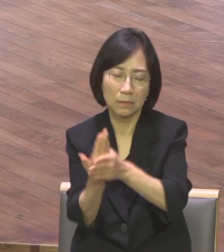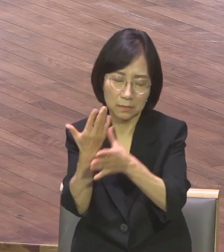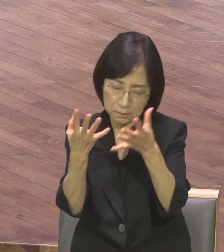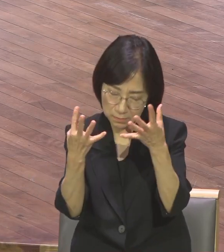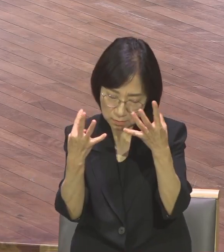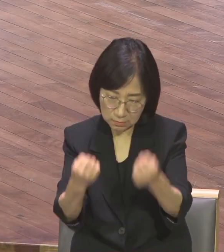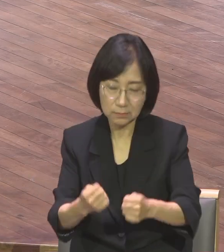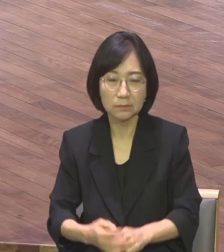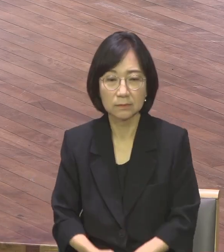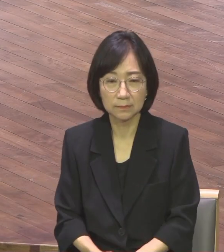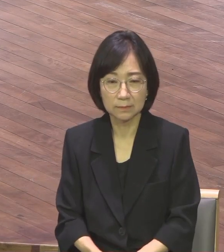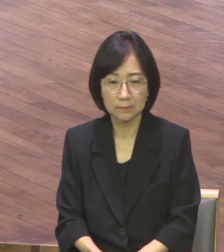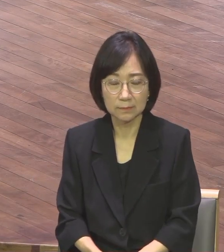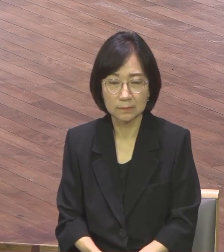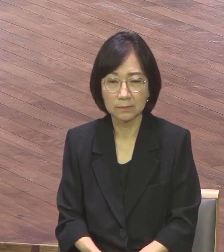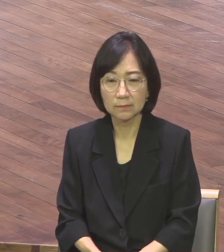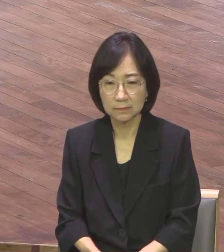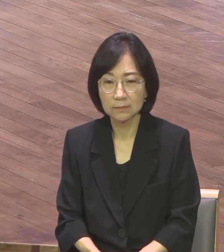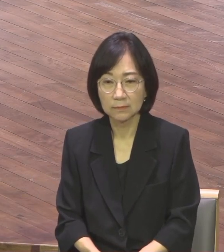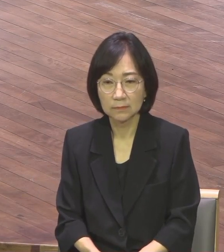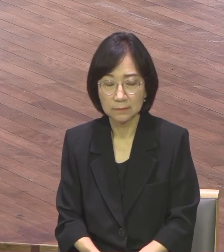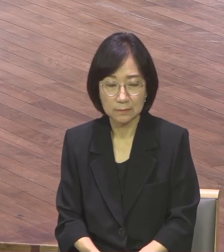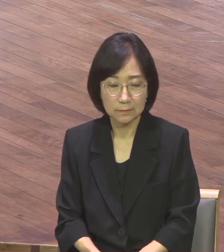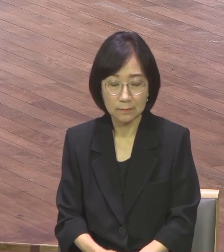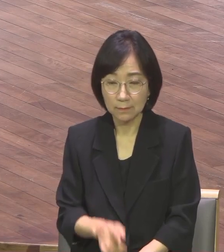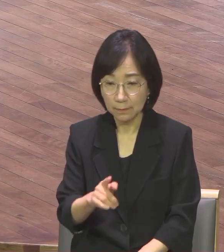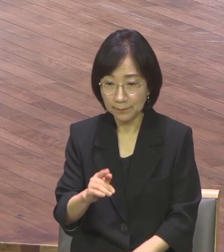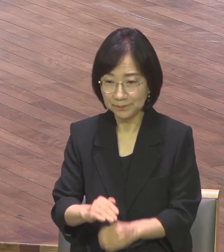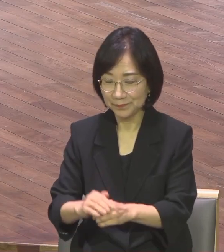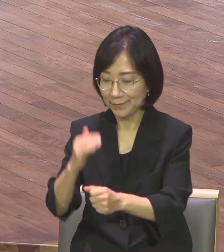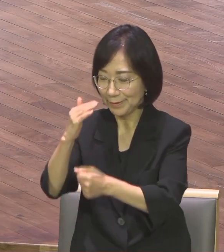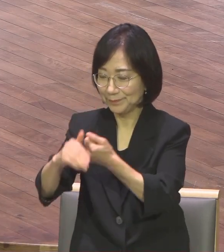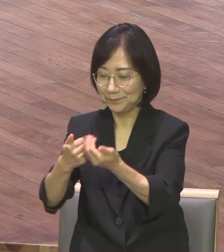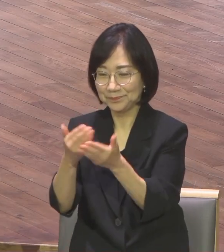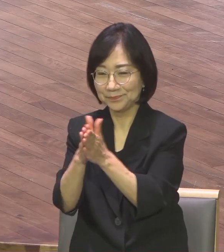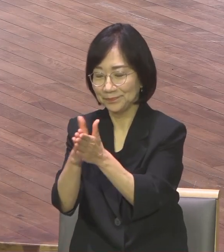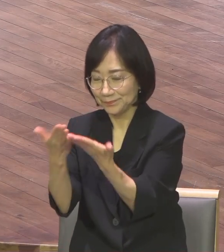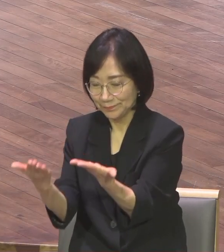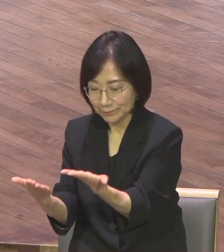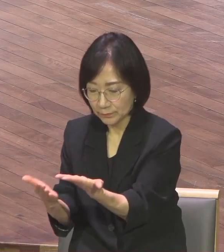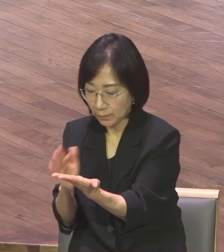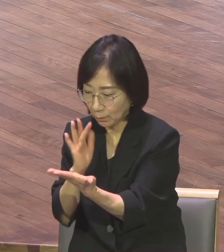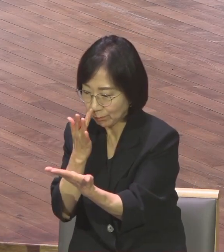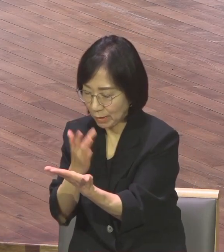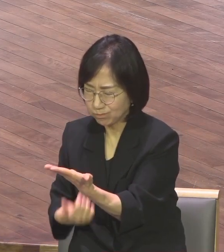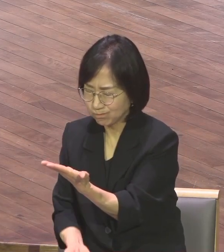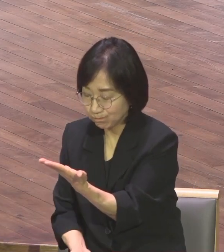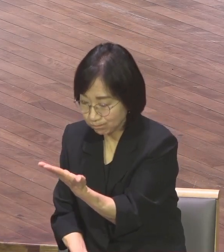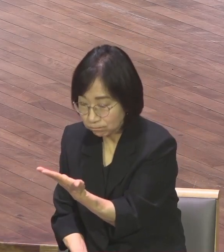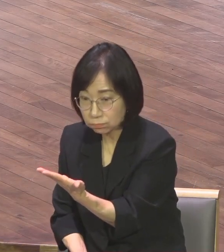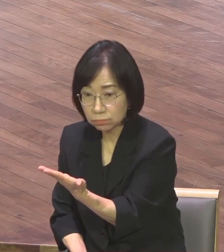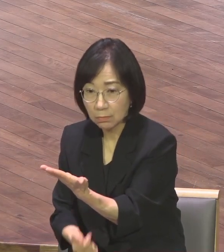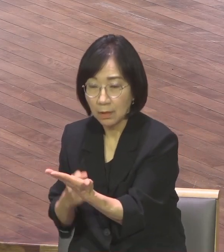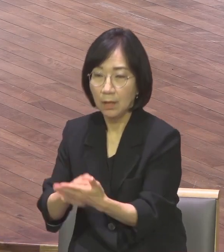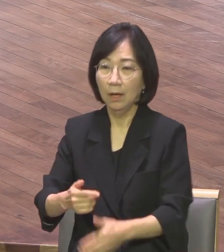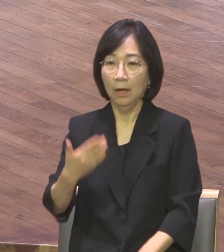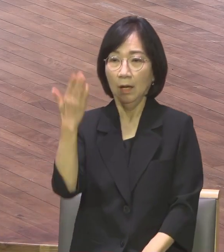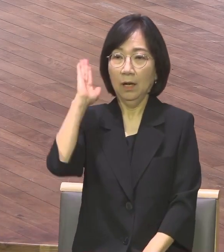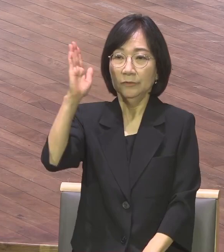많아요. 무엇보다도 성경 진리를 제대로 알지도 못하고 잘못 들은